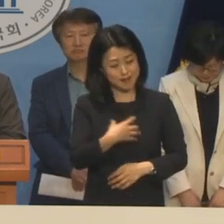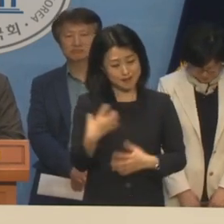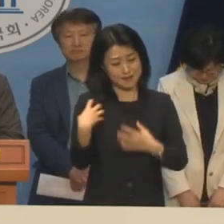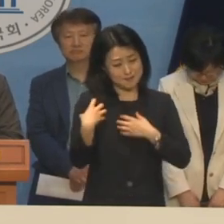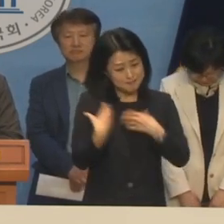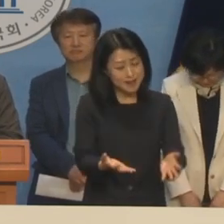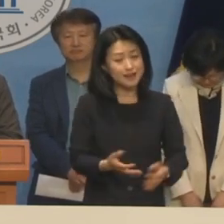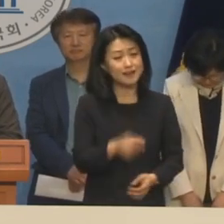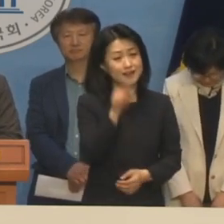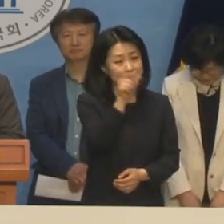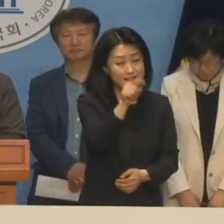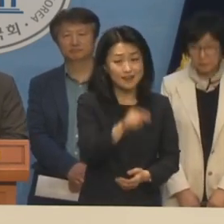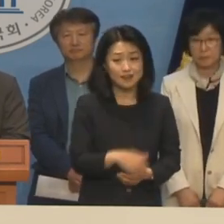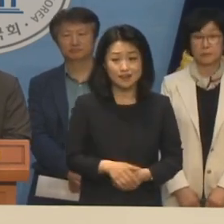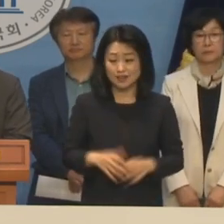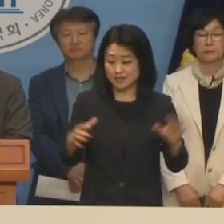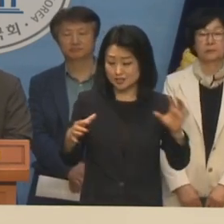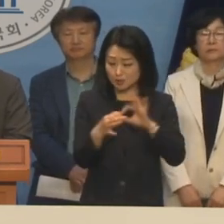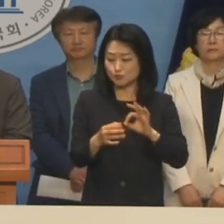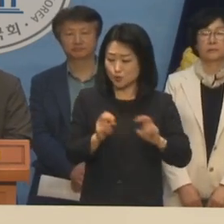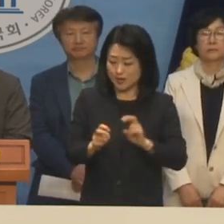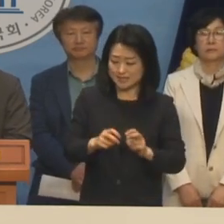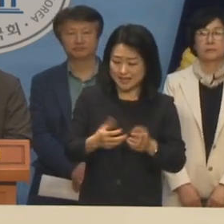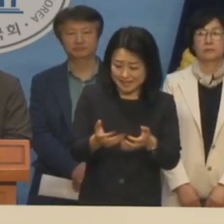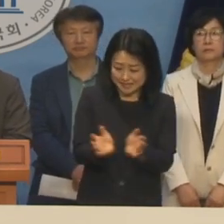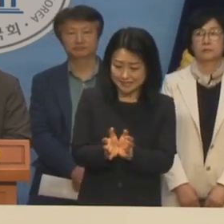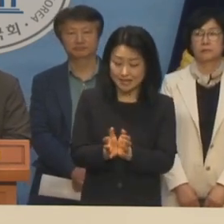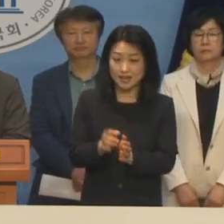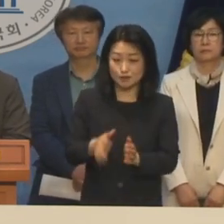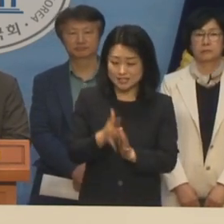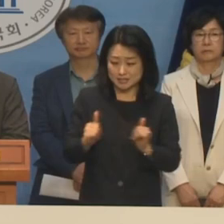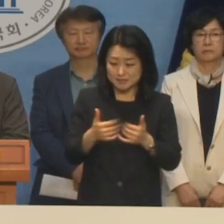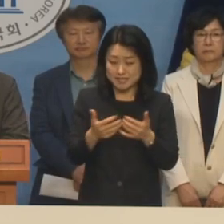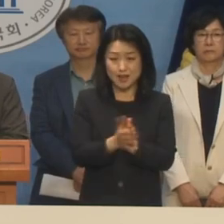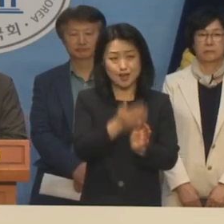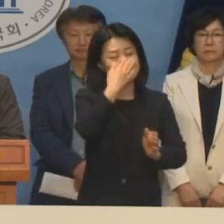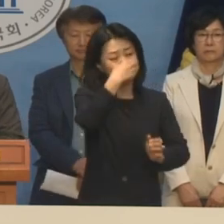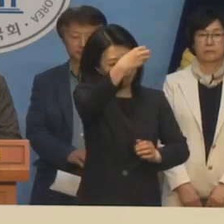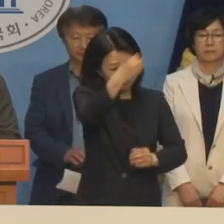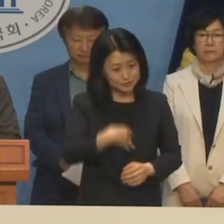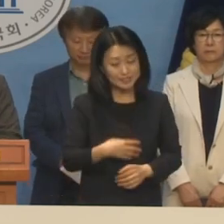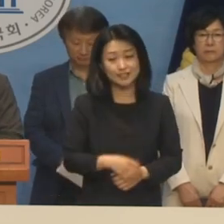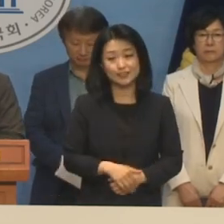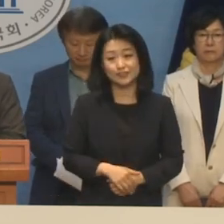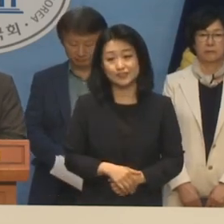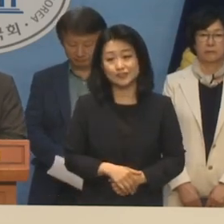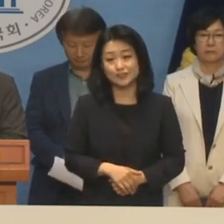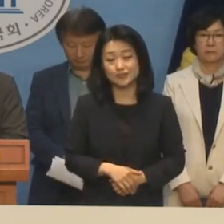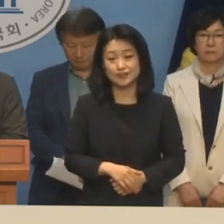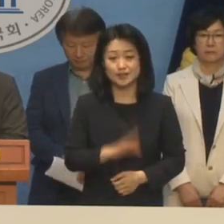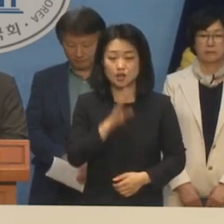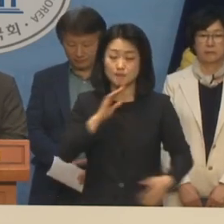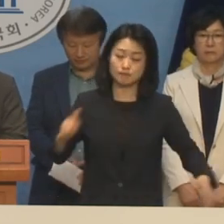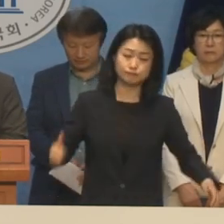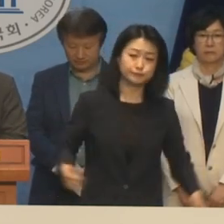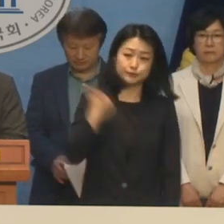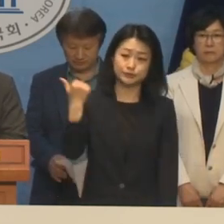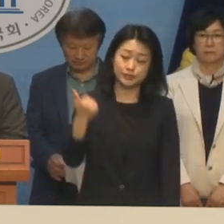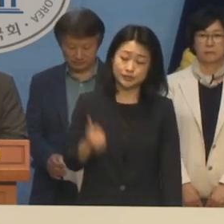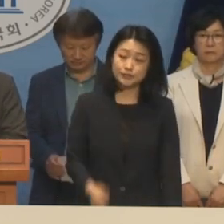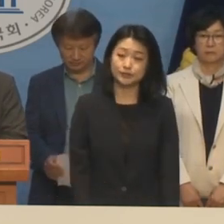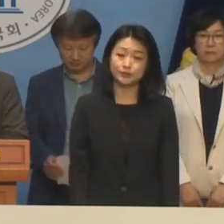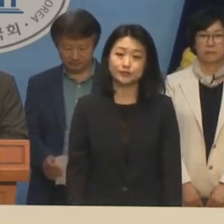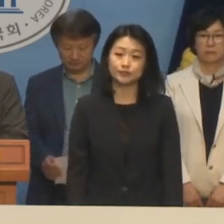하시는 것은 여기 있는 점주단체들과 시민사회를 기만하시는 것이 아닙니까? 정말 분노하지 않을 수